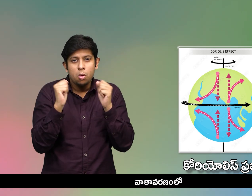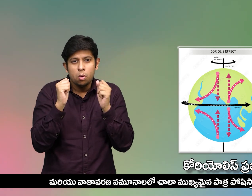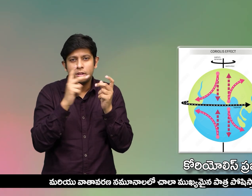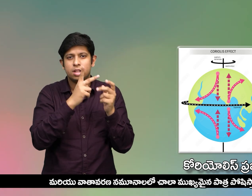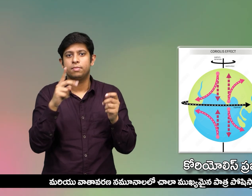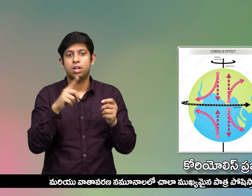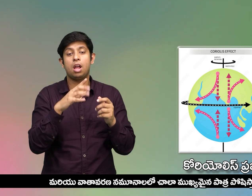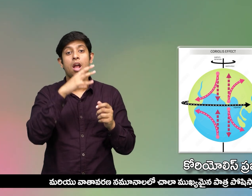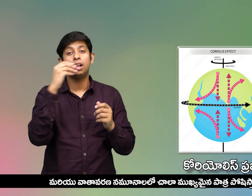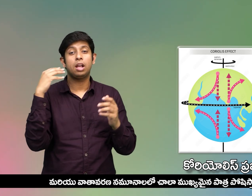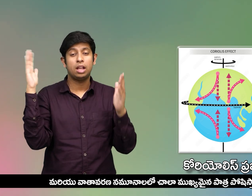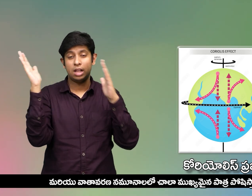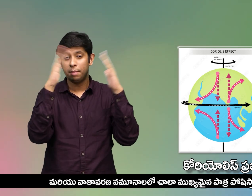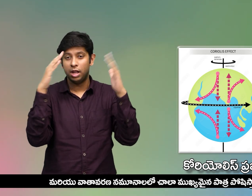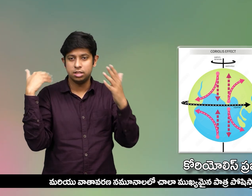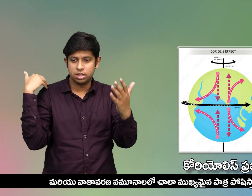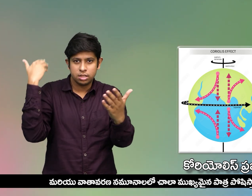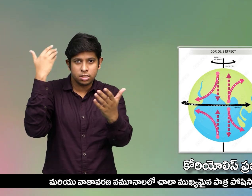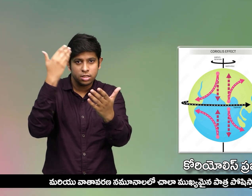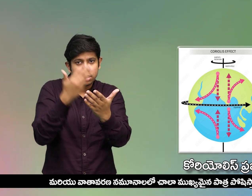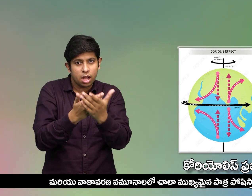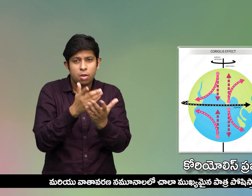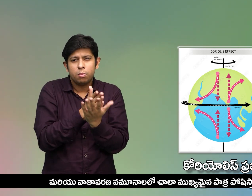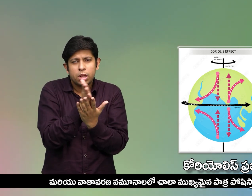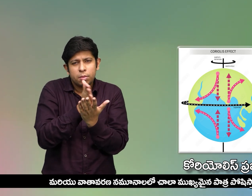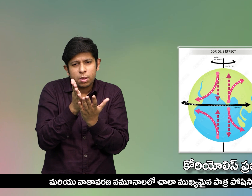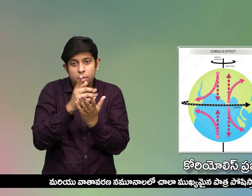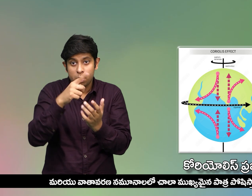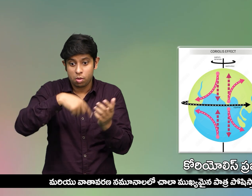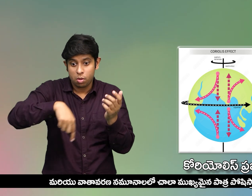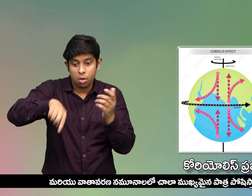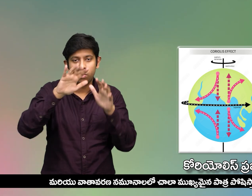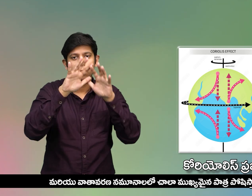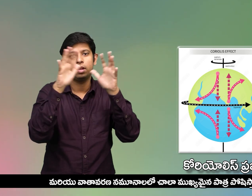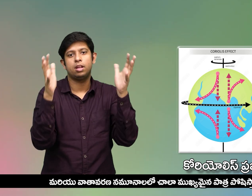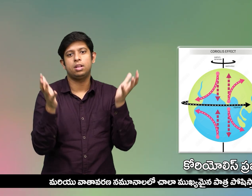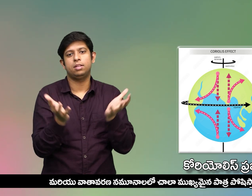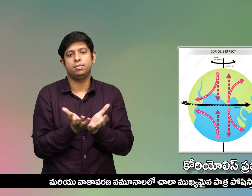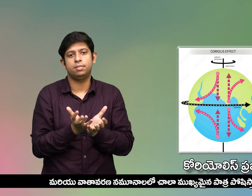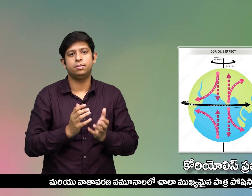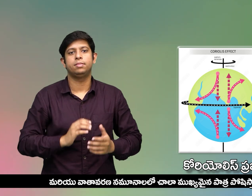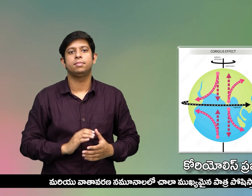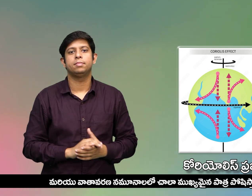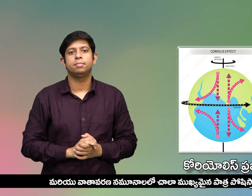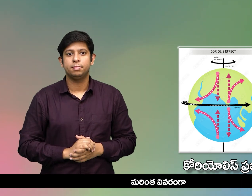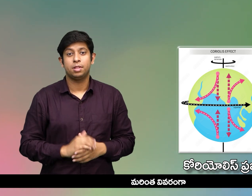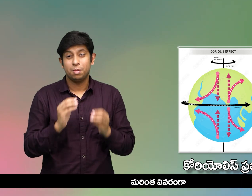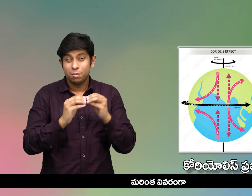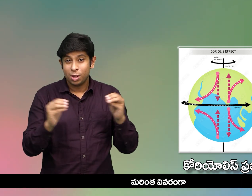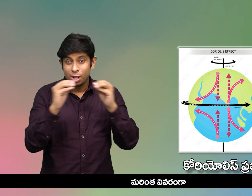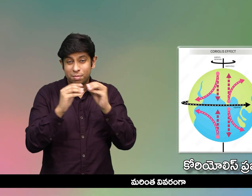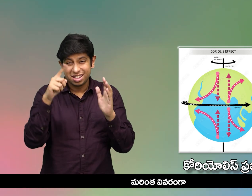వాతావరణంలో మరియు వాతావరణ నమూనాలలో చాలా ముఖ్యమైన పాత్ర పోషిస్తాయి. మరింత